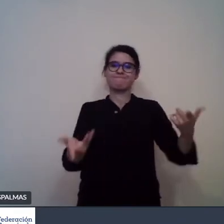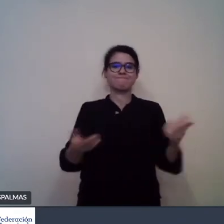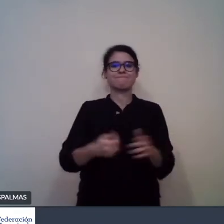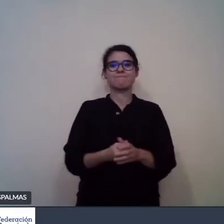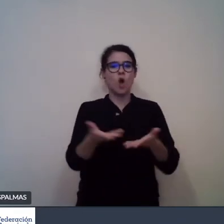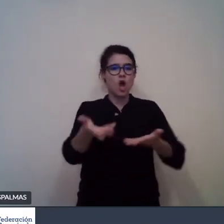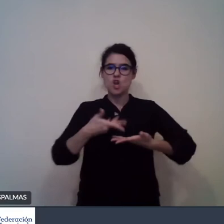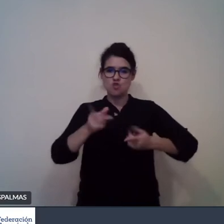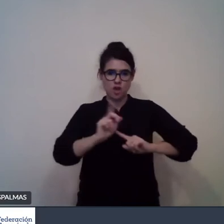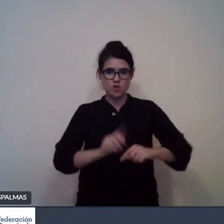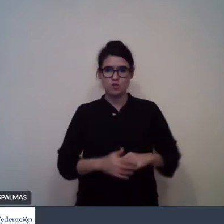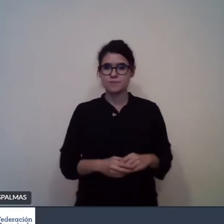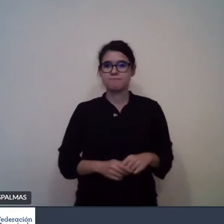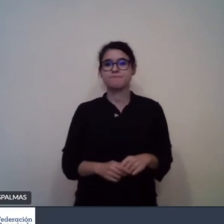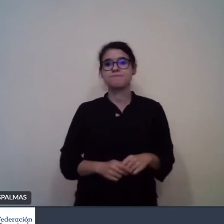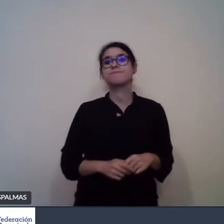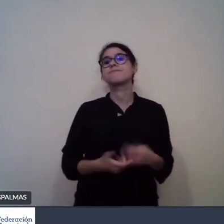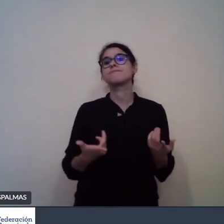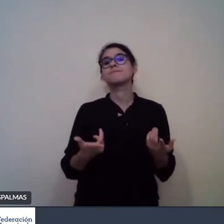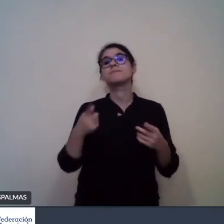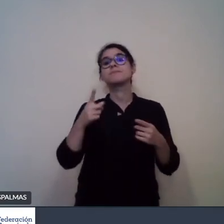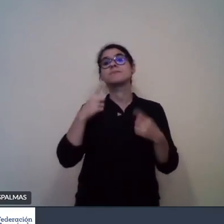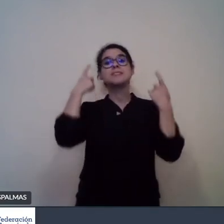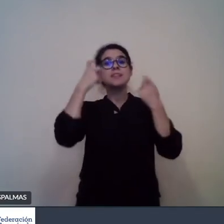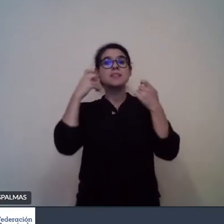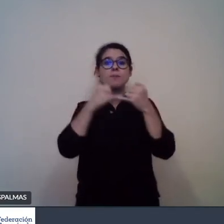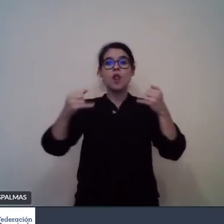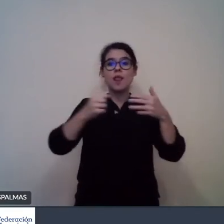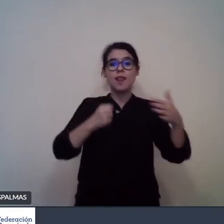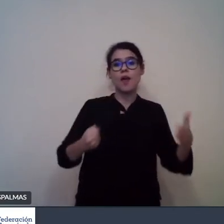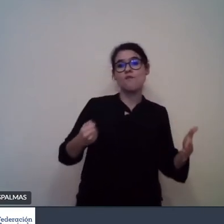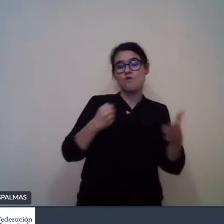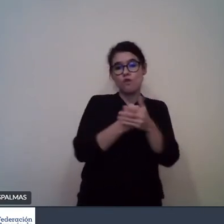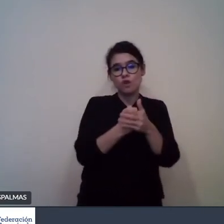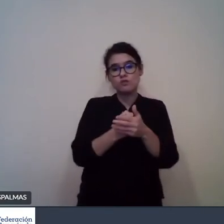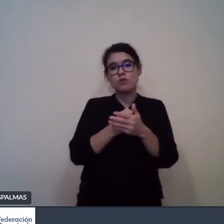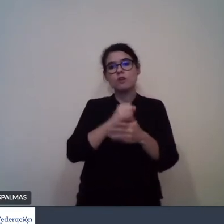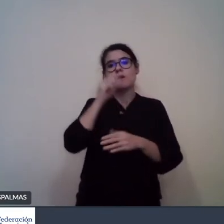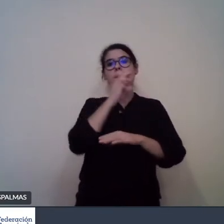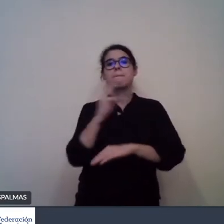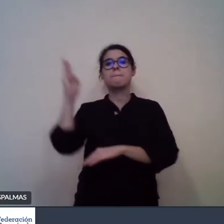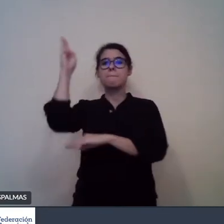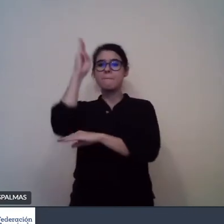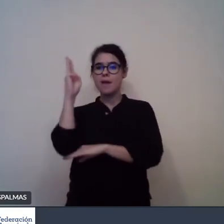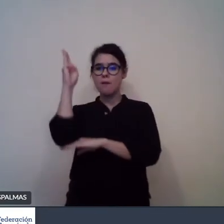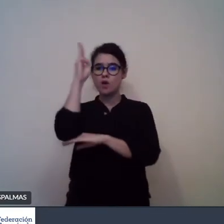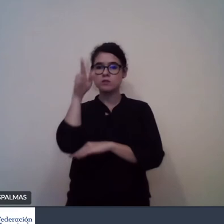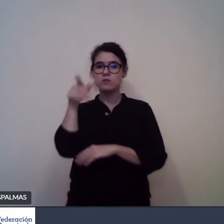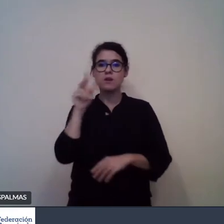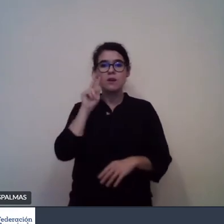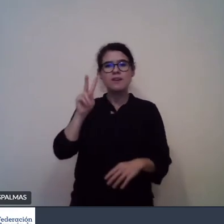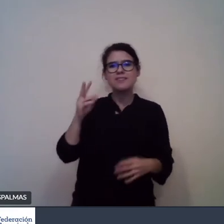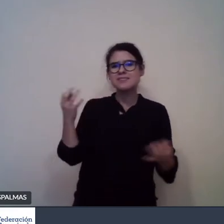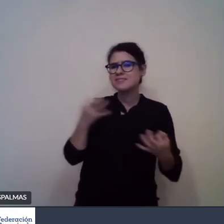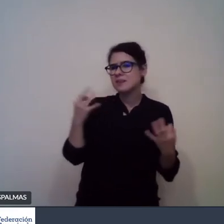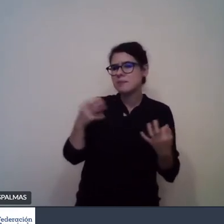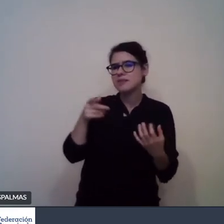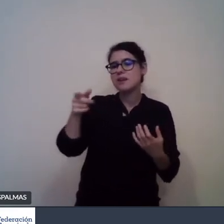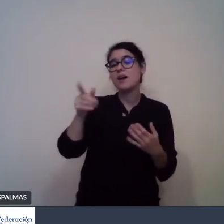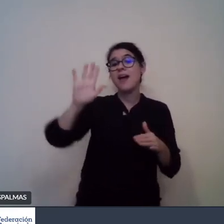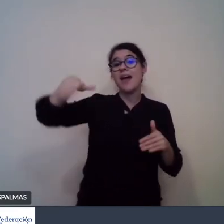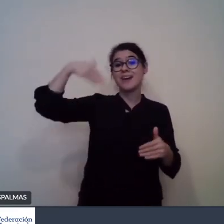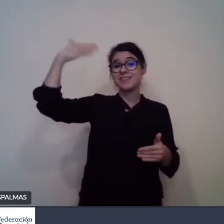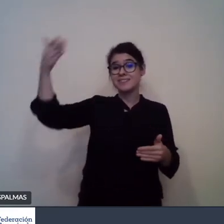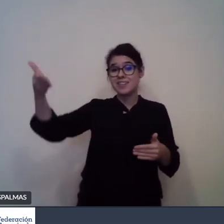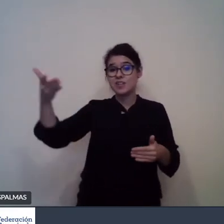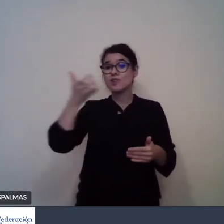Intento de penetración por línea de fondo. Caída del pivot. ¿Qué pasa cuando muchas veces nuestros exteriores... Este 3 no es